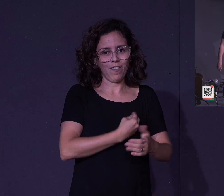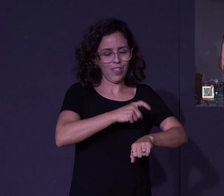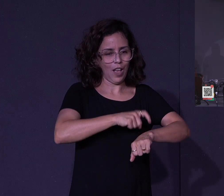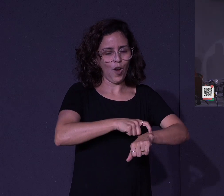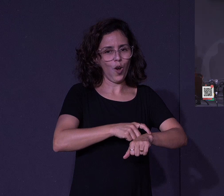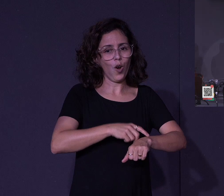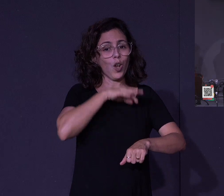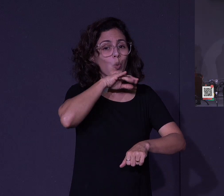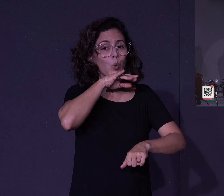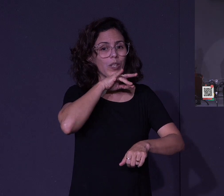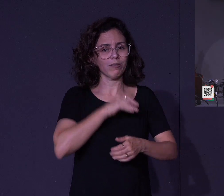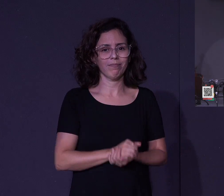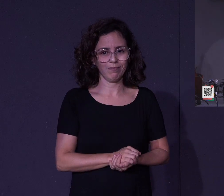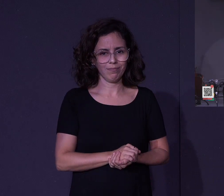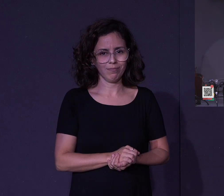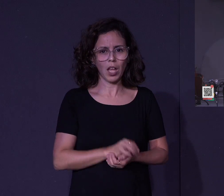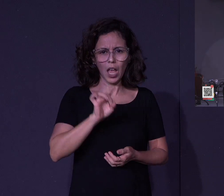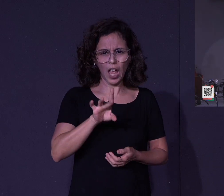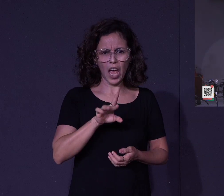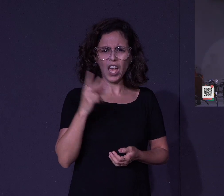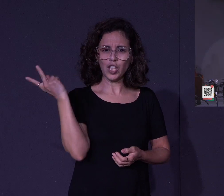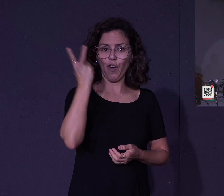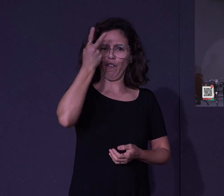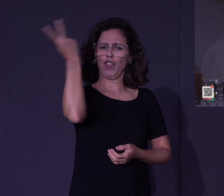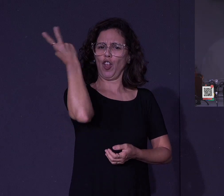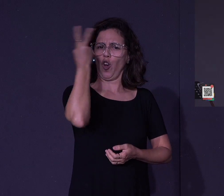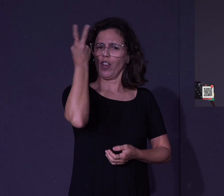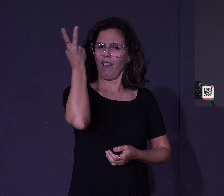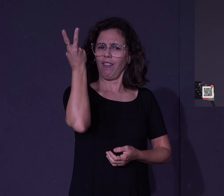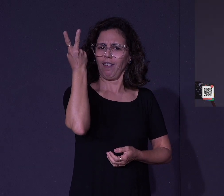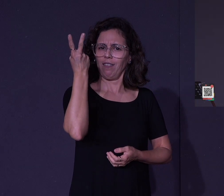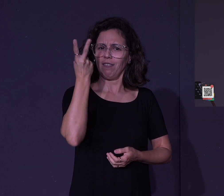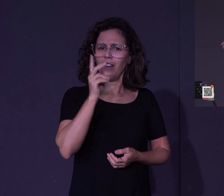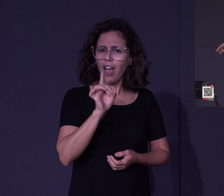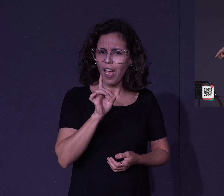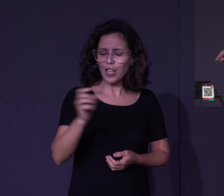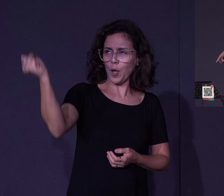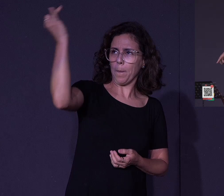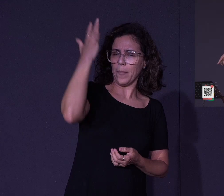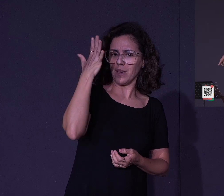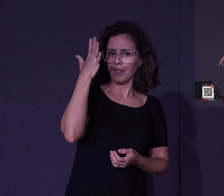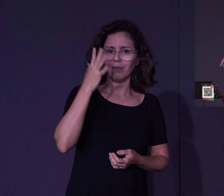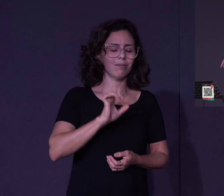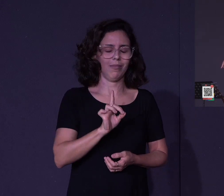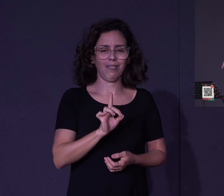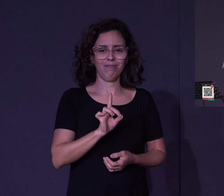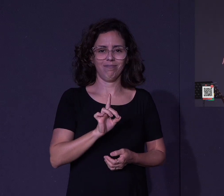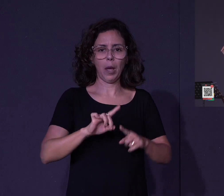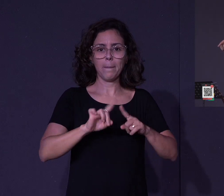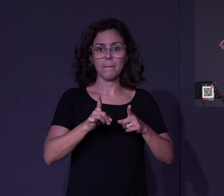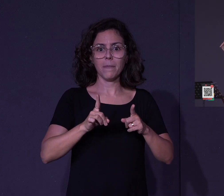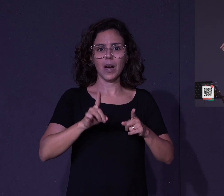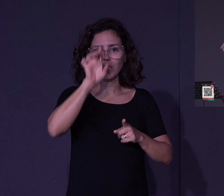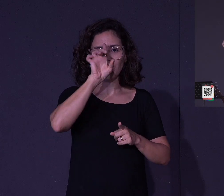Ele não diz que é só bênção. Não está isso na Bíblia. mas Ele é socorro bem presente. É